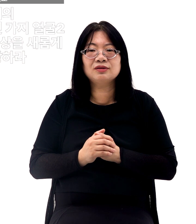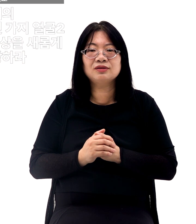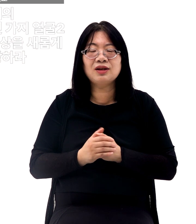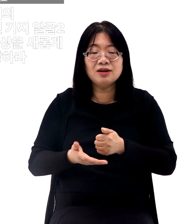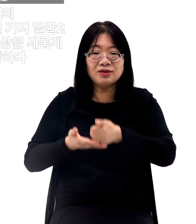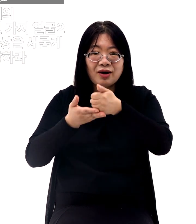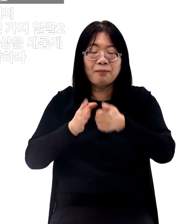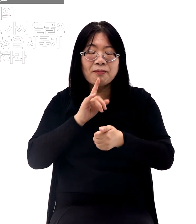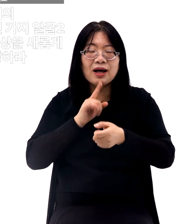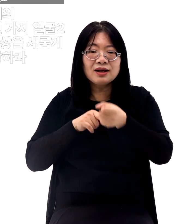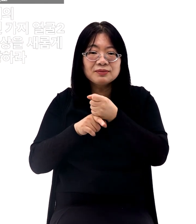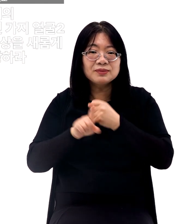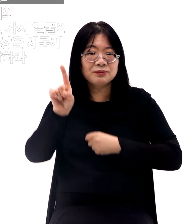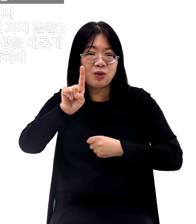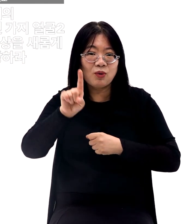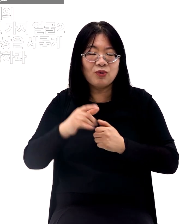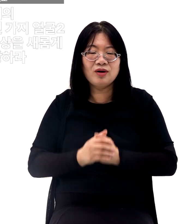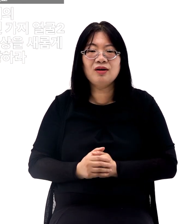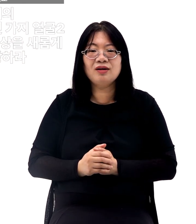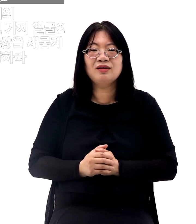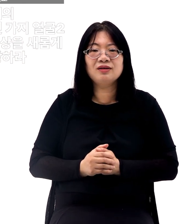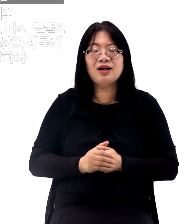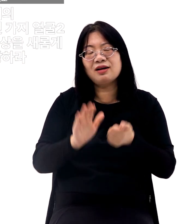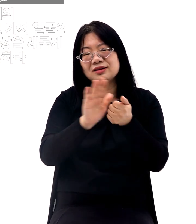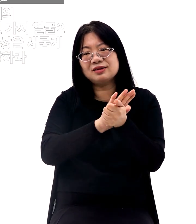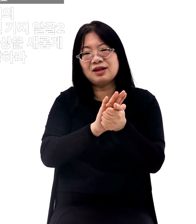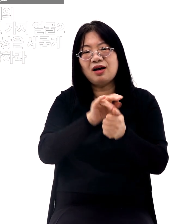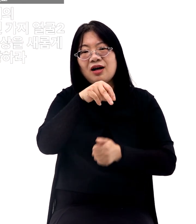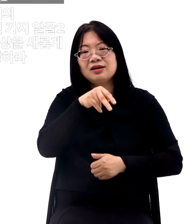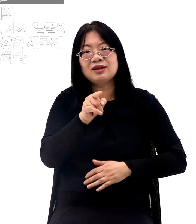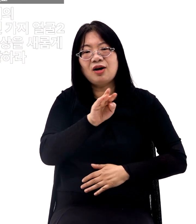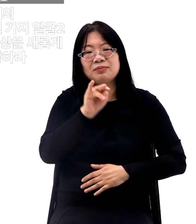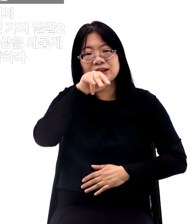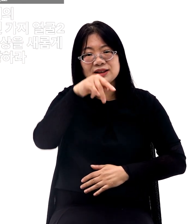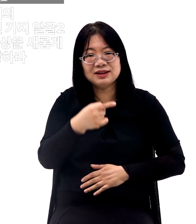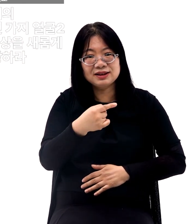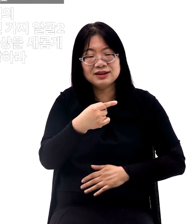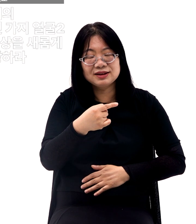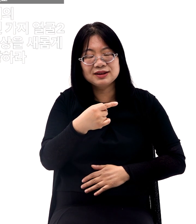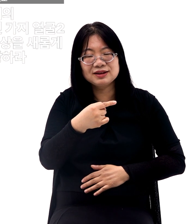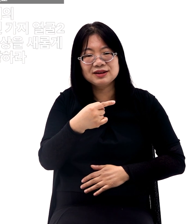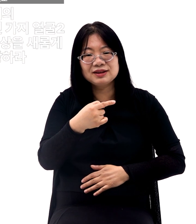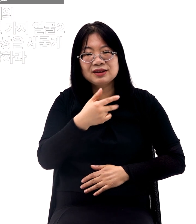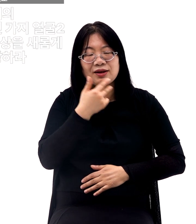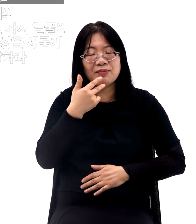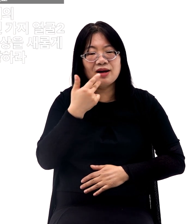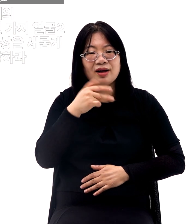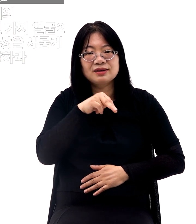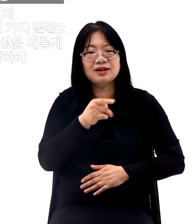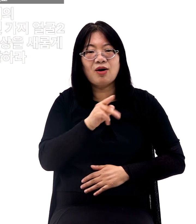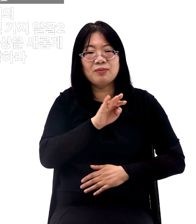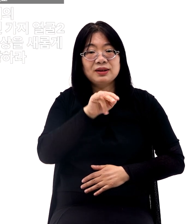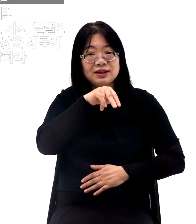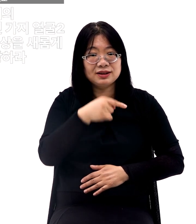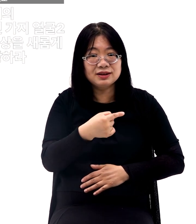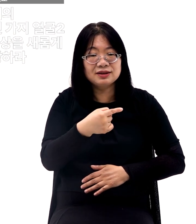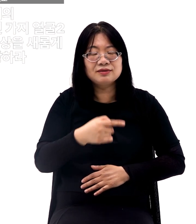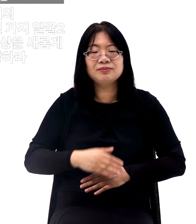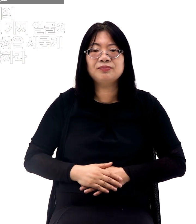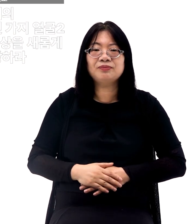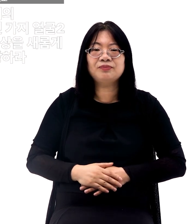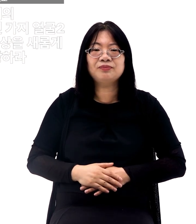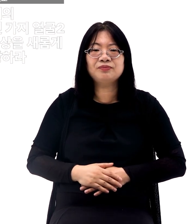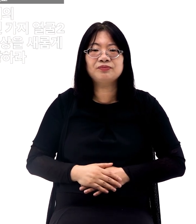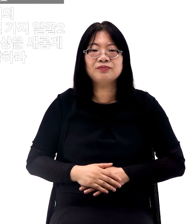섬긴다는 말을 영어로 뭐라 그래요? 서비스. 예배가 또 다른 말로 서비스예요. 영어 성경에 보면 서비스.